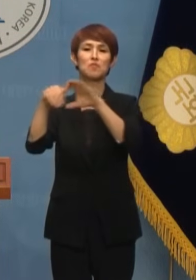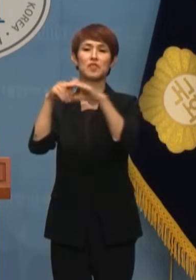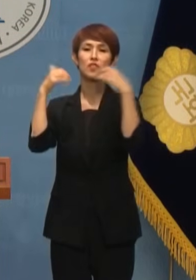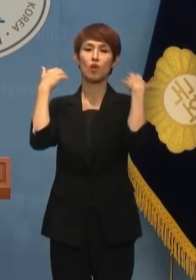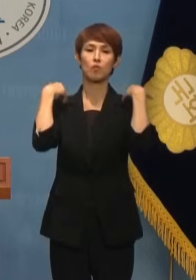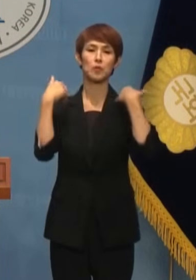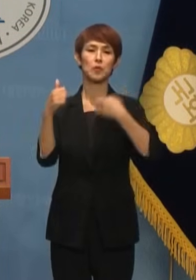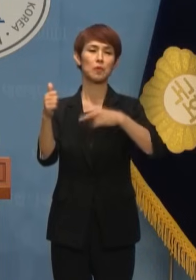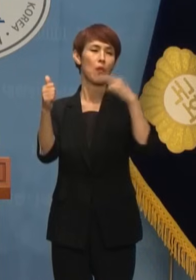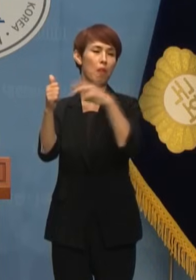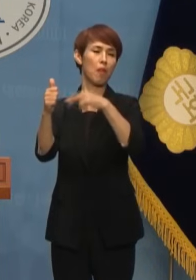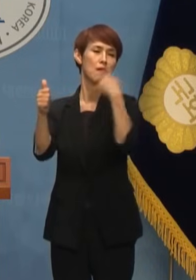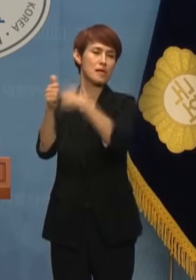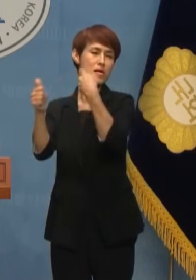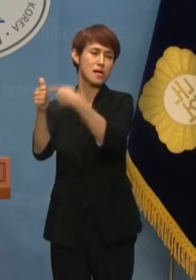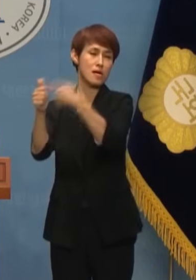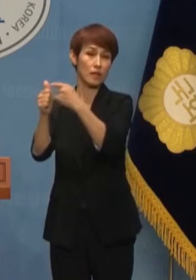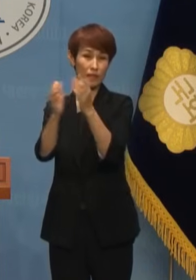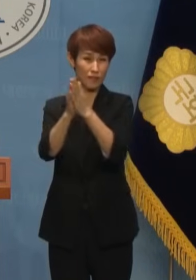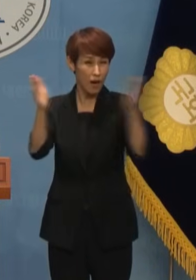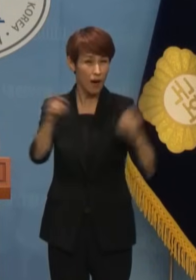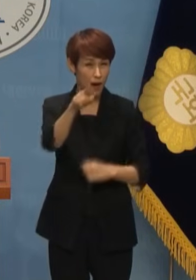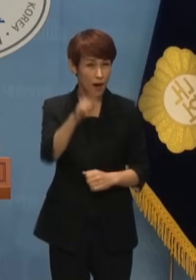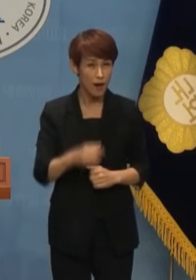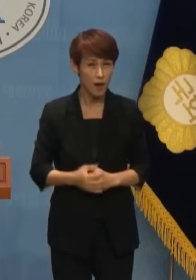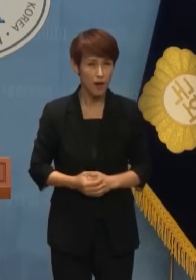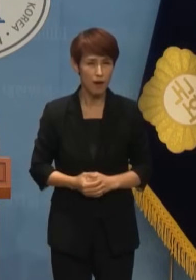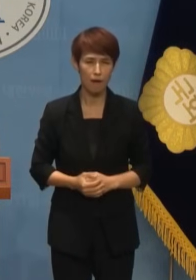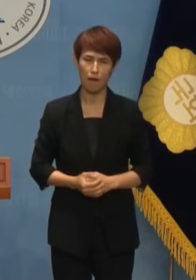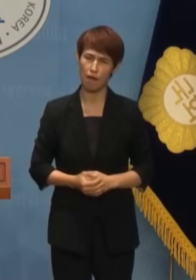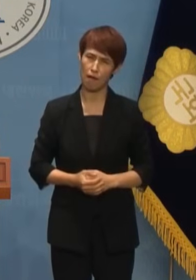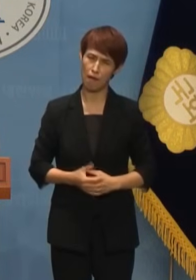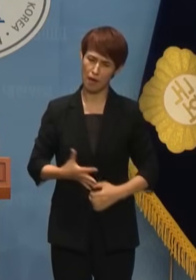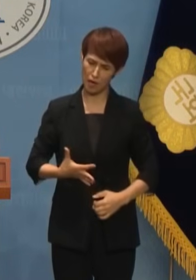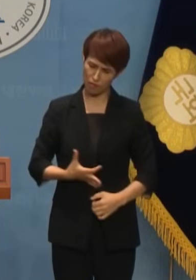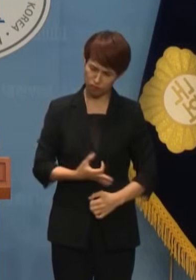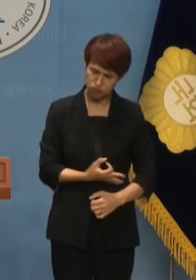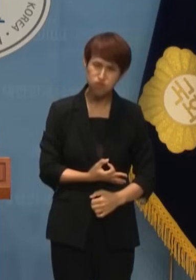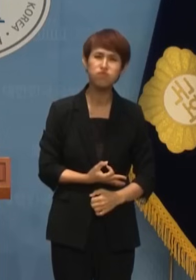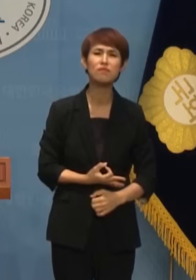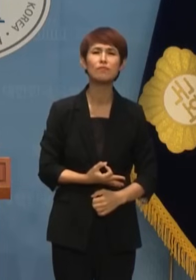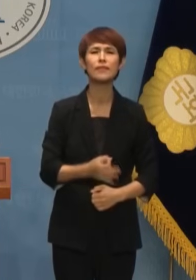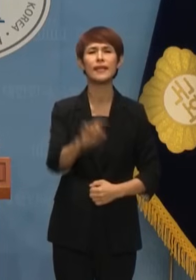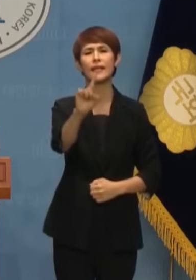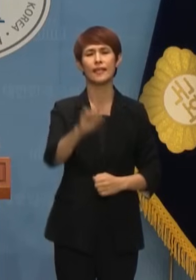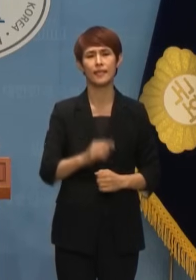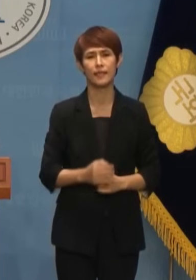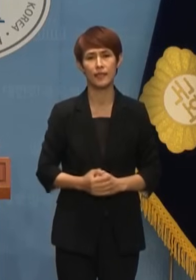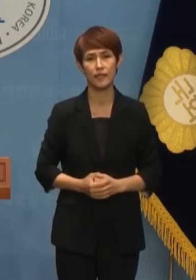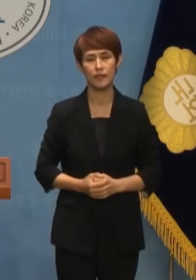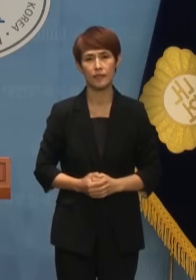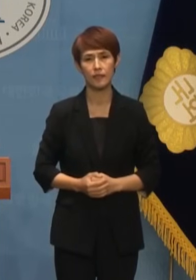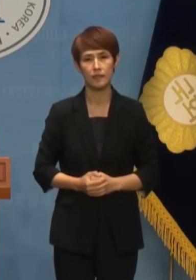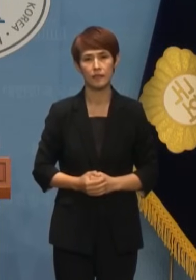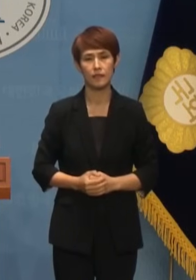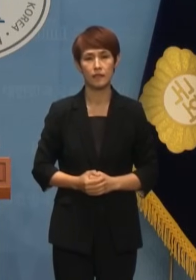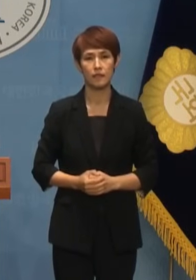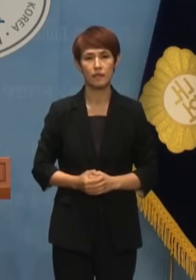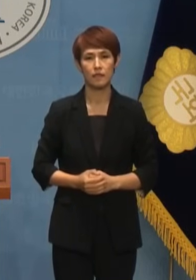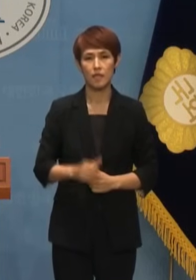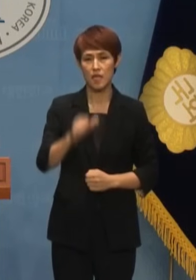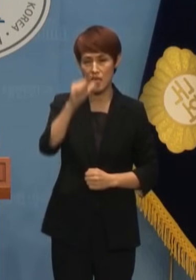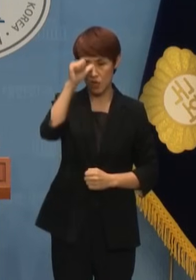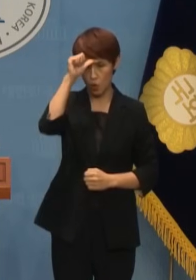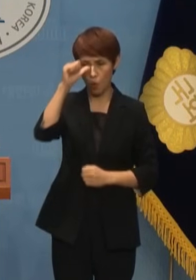헐뜯기에 나서는 겁니까? 너무 치졸하지 않습니까? 무엇보다 인도와의